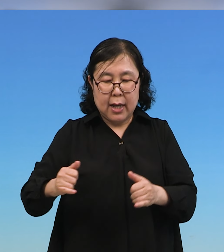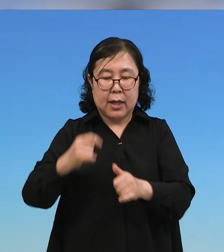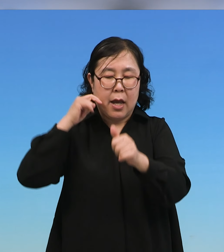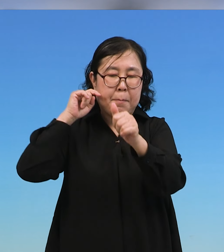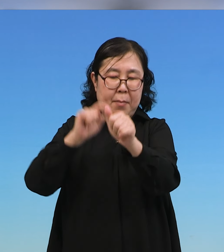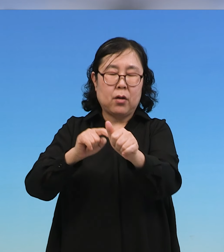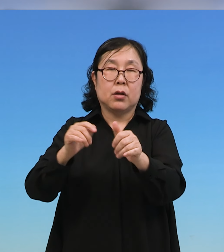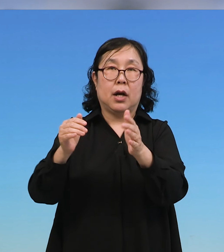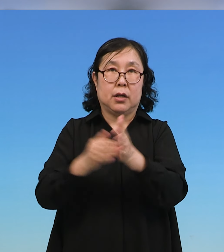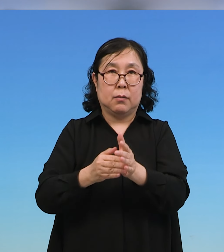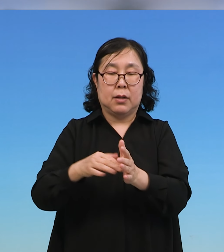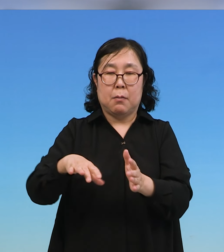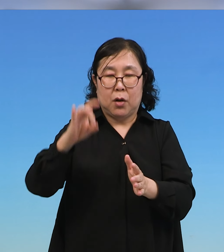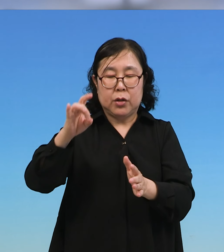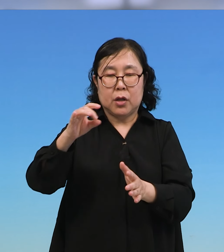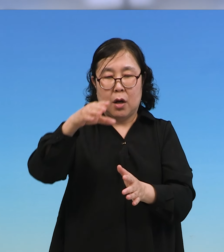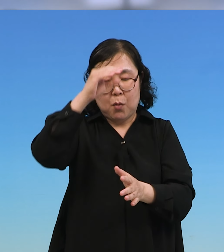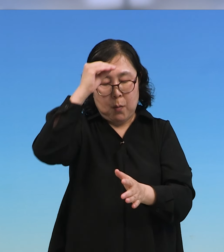지도자의 솔선수범.